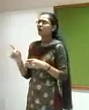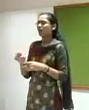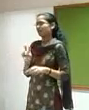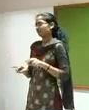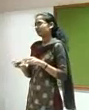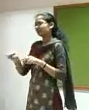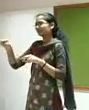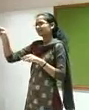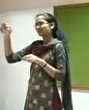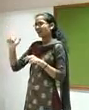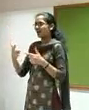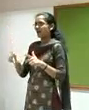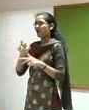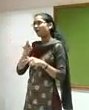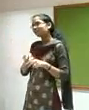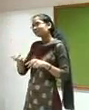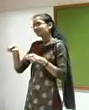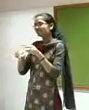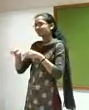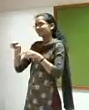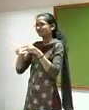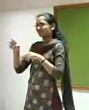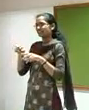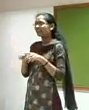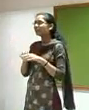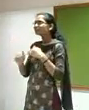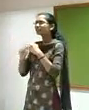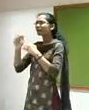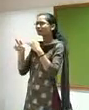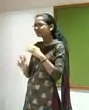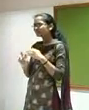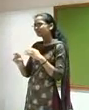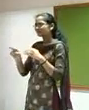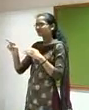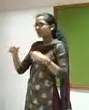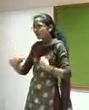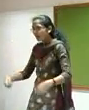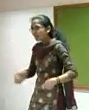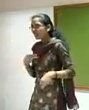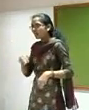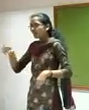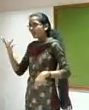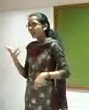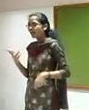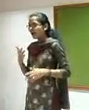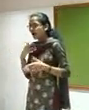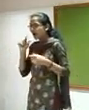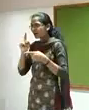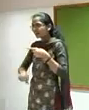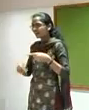की पूरी आजादी दी. एवरीबडी हैज द राइट टू क्लाइंब स्टेप्स. आई एम अ व्हीलचेयर यूजर, आई कांट क्लाइंब